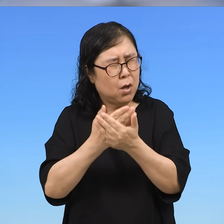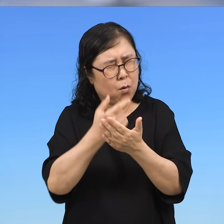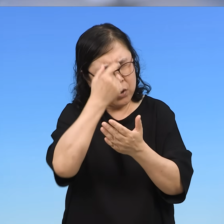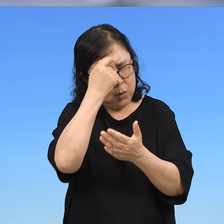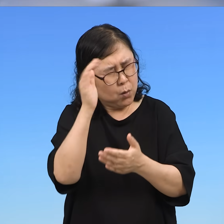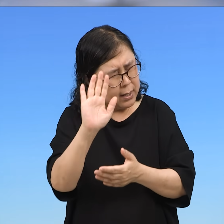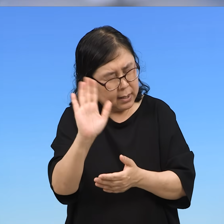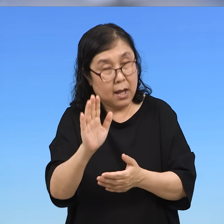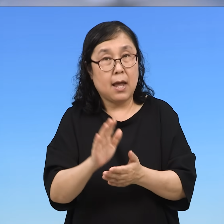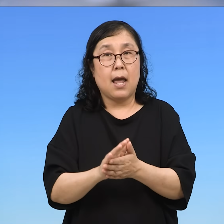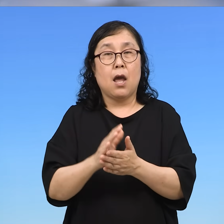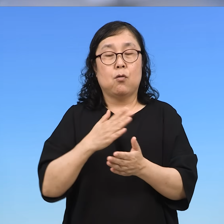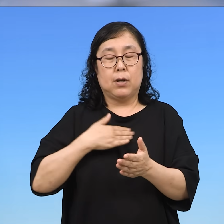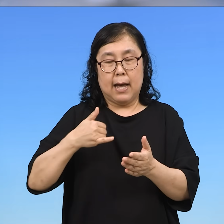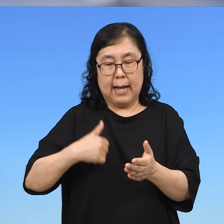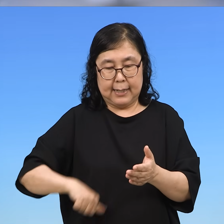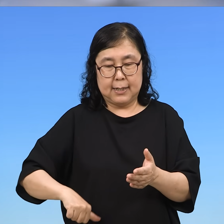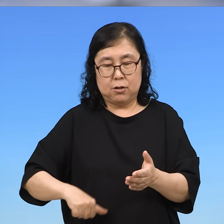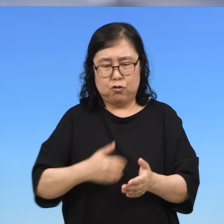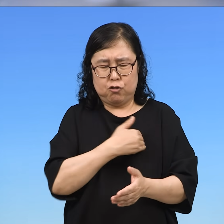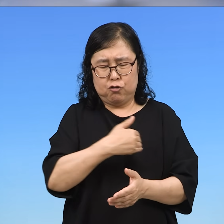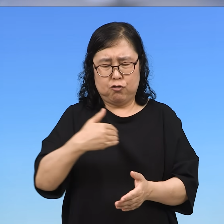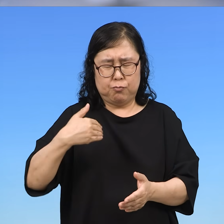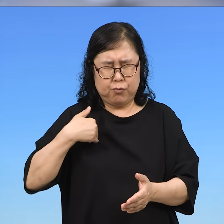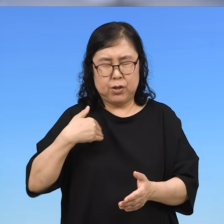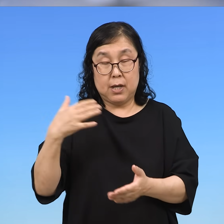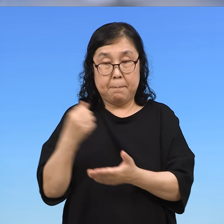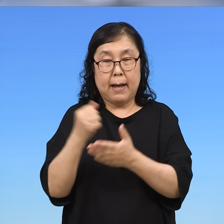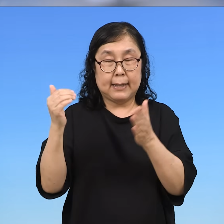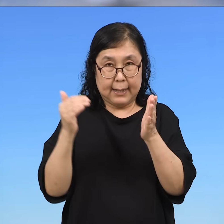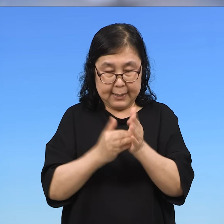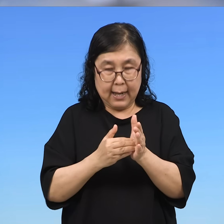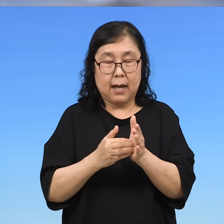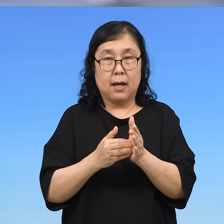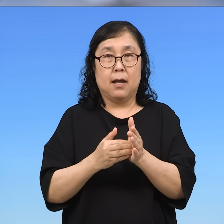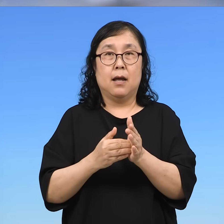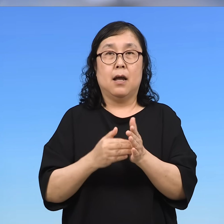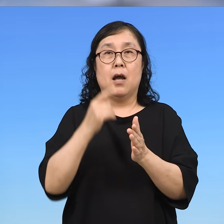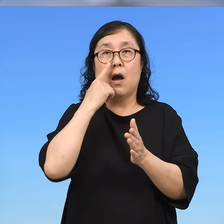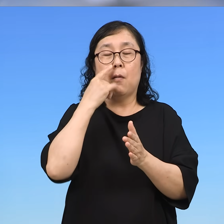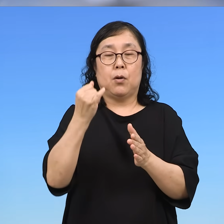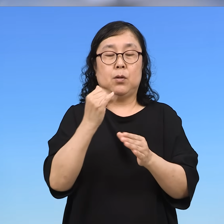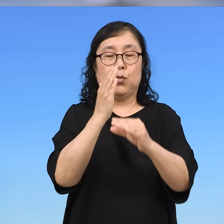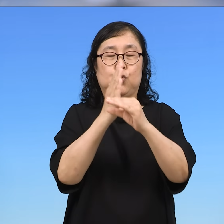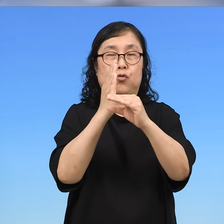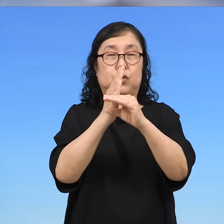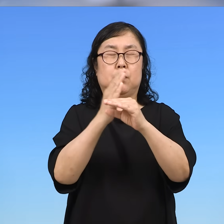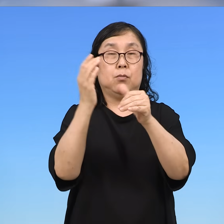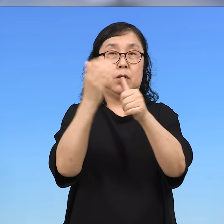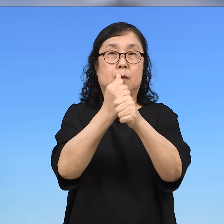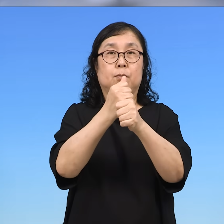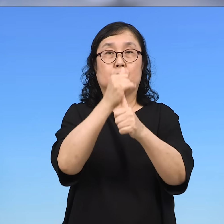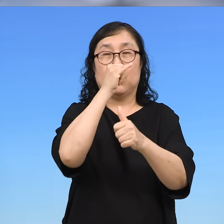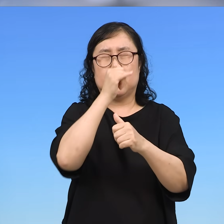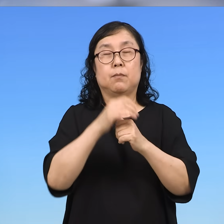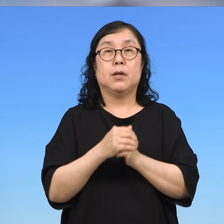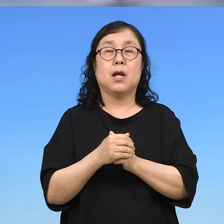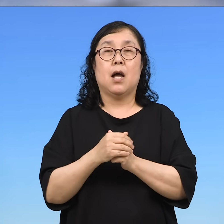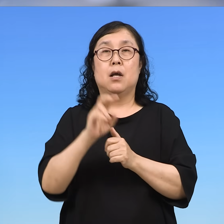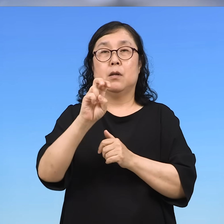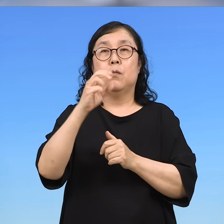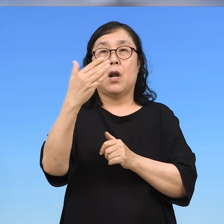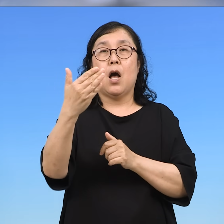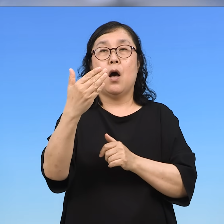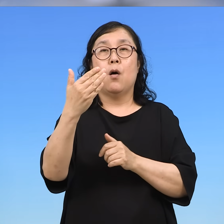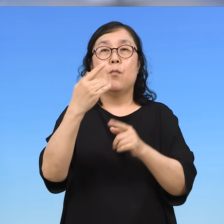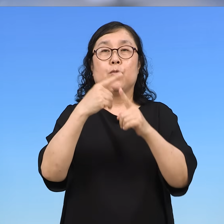기도하지 마라. 우리 아들은 이미 충분히 받았다. 이 어머니도 중심을 잡아주시는 분 아닙니까? 제가 우리